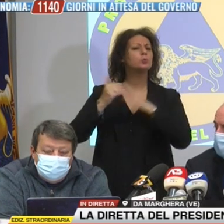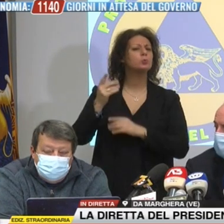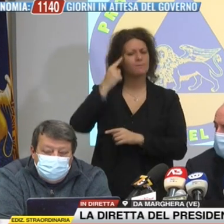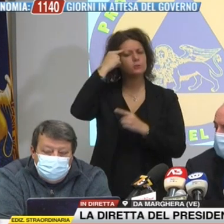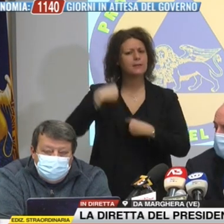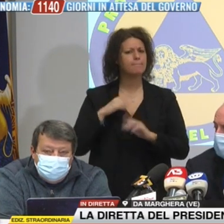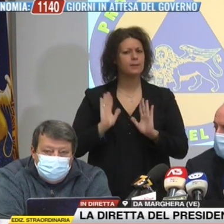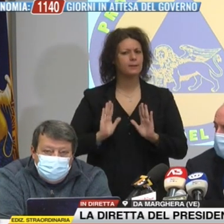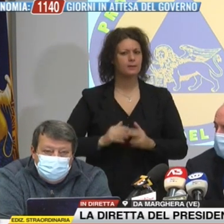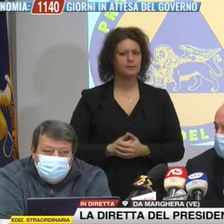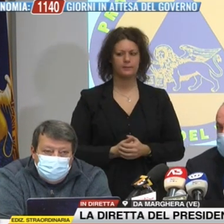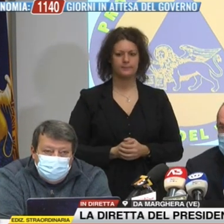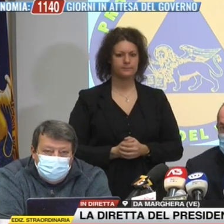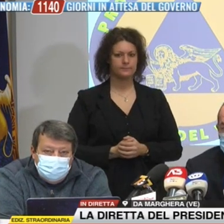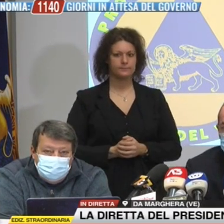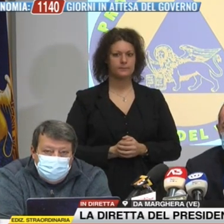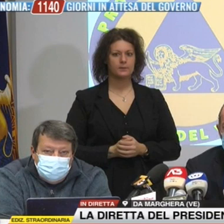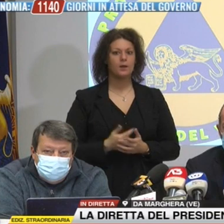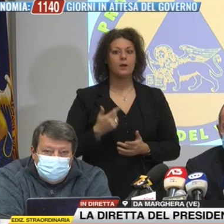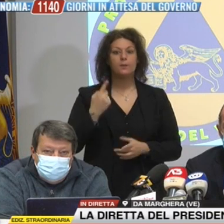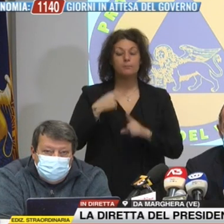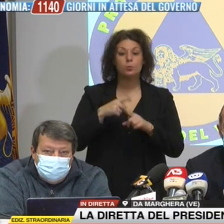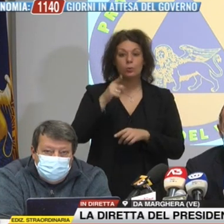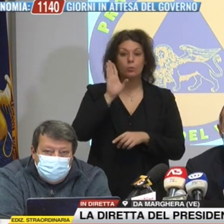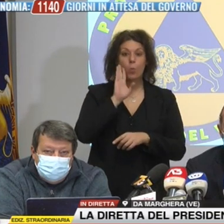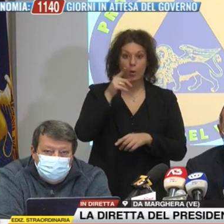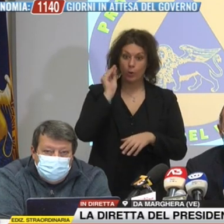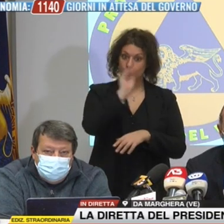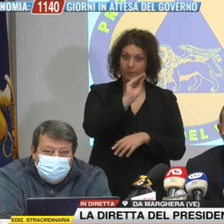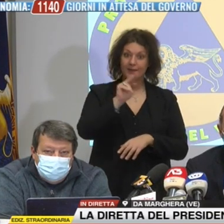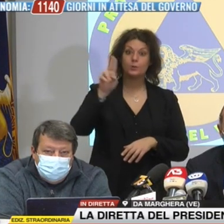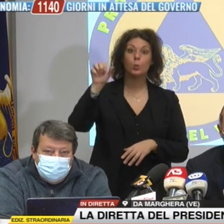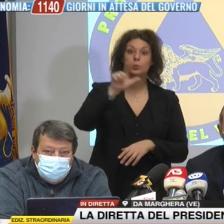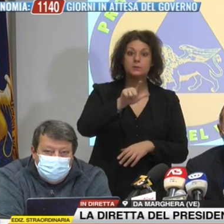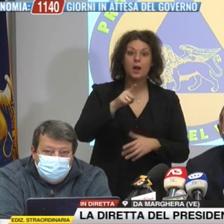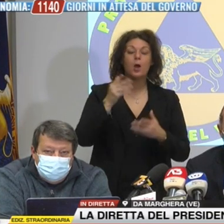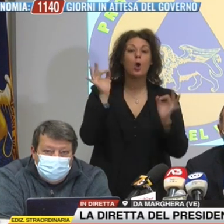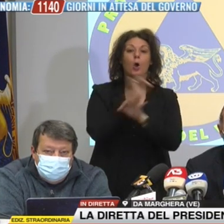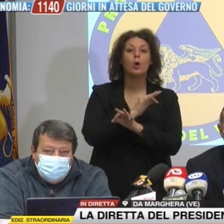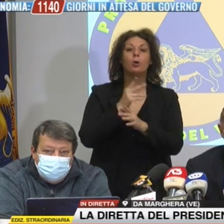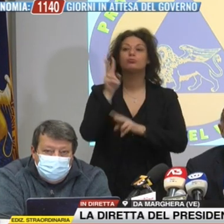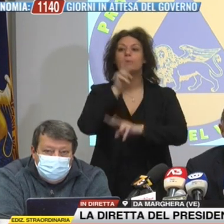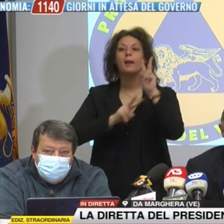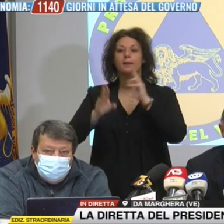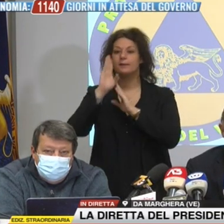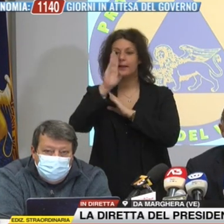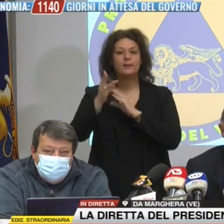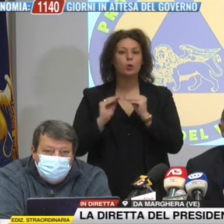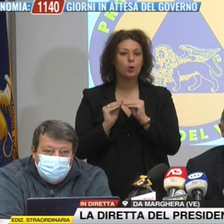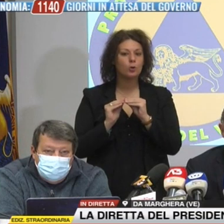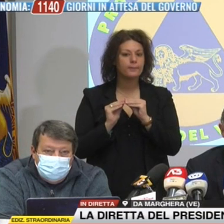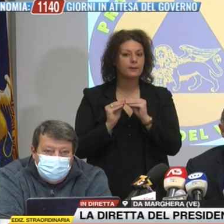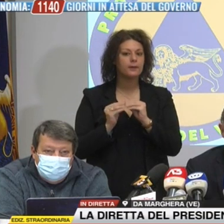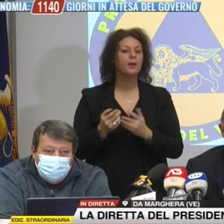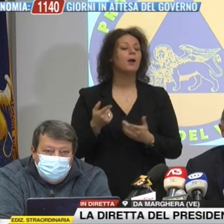Come? Tramite il distretto, appunto, no. Oppure si è fatto un invio diretto, perché ha parlato sia col medico di base che